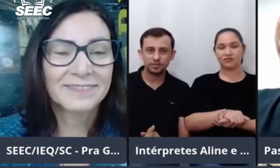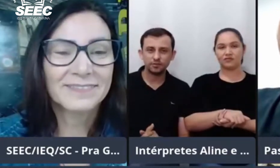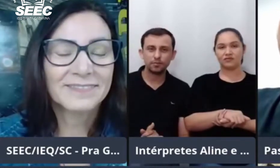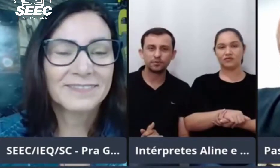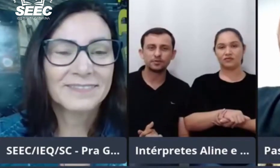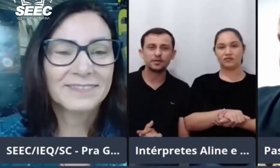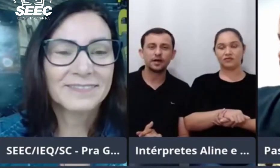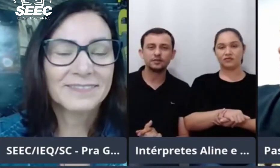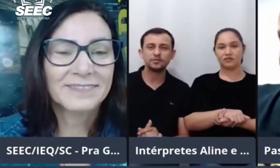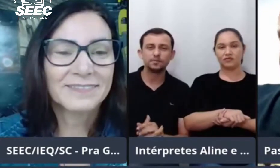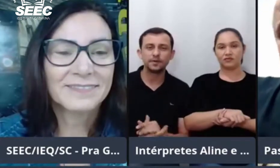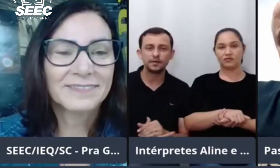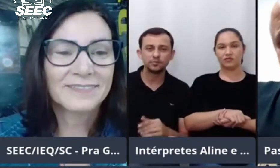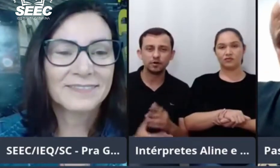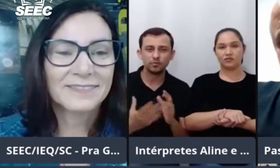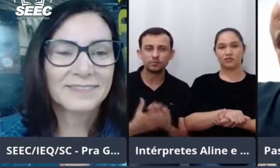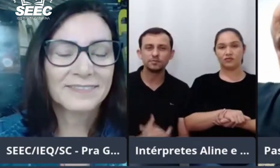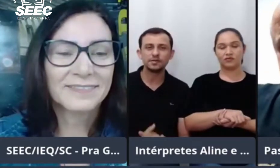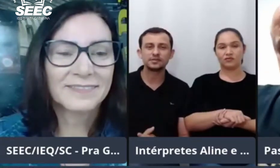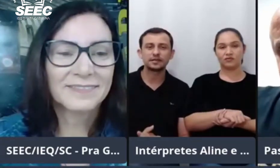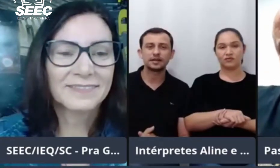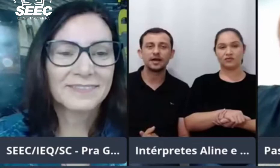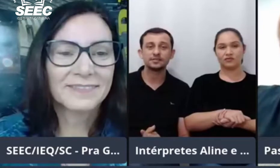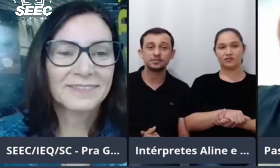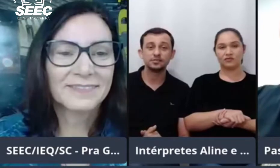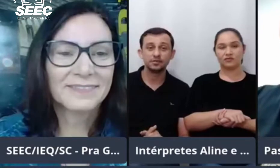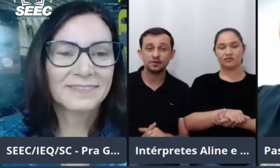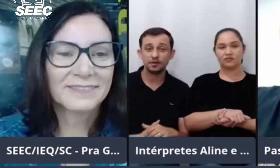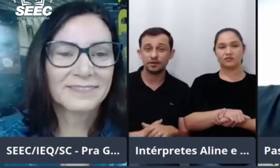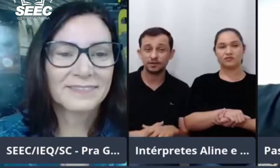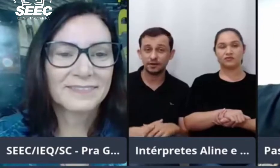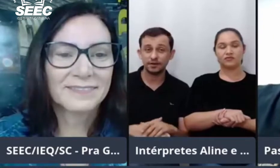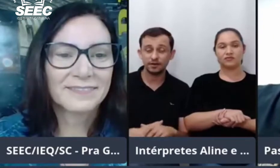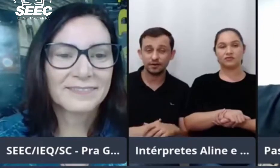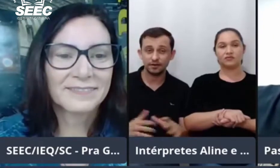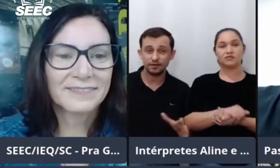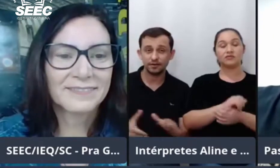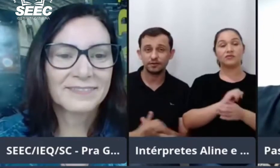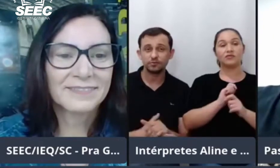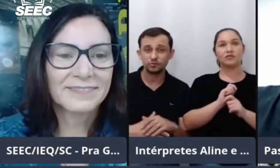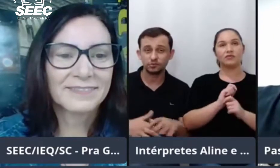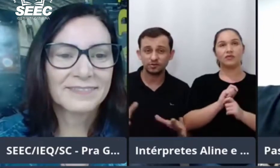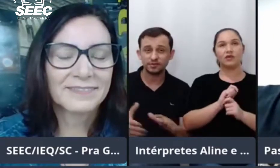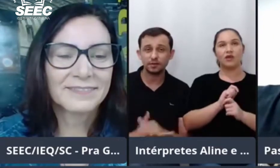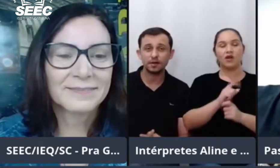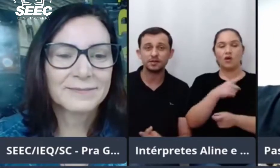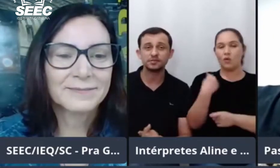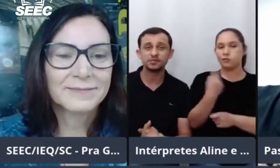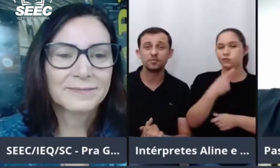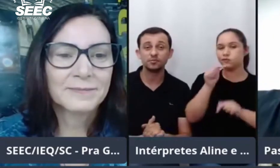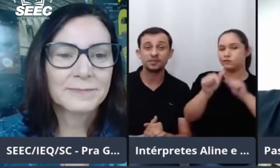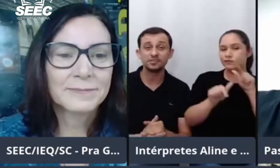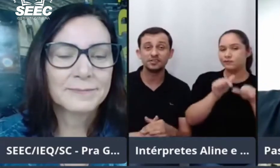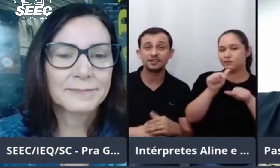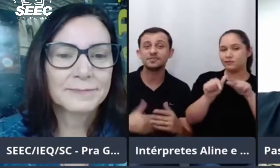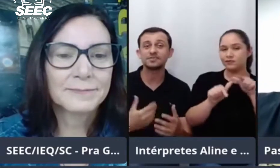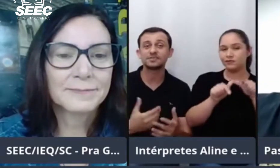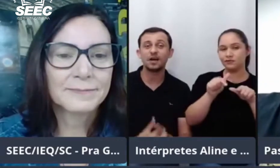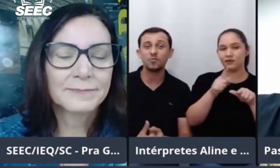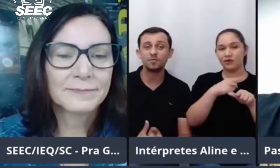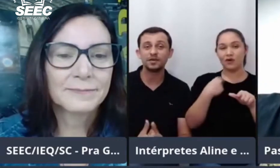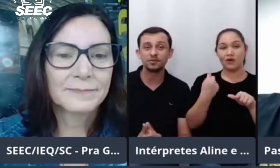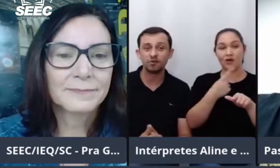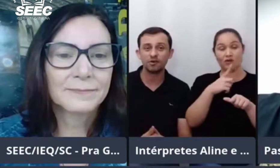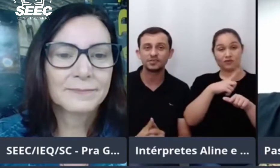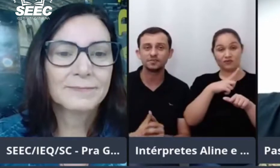a gente teve a oportunidade de um período, de alguns meses atrás, a gente, até nos nossos trabalhos, a gente teve a oportunidade de